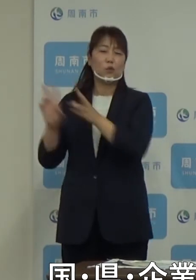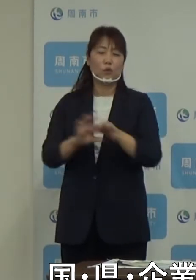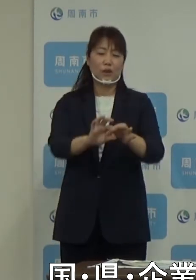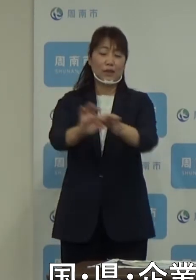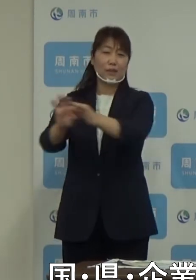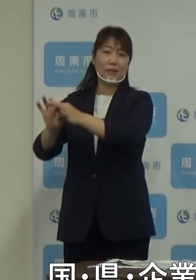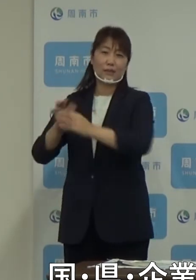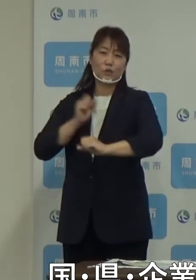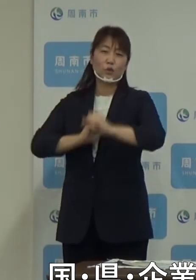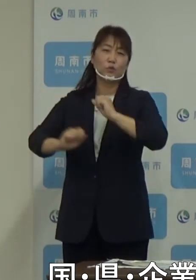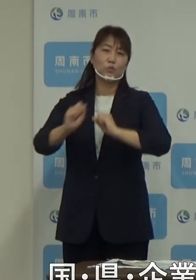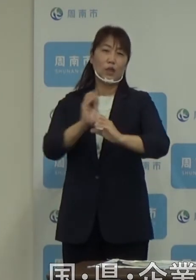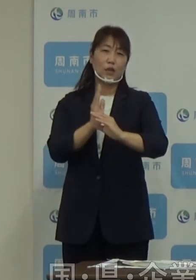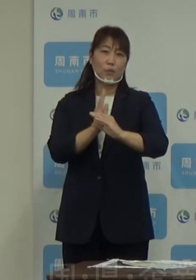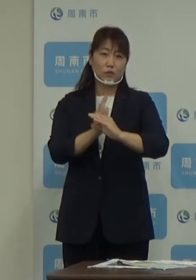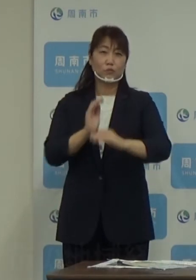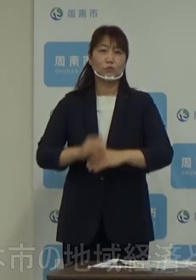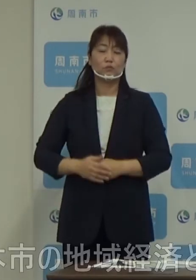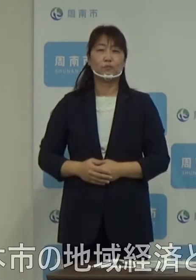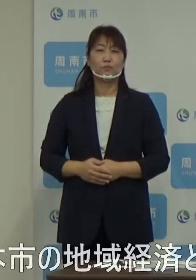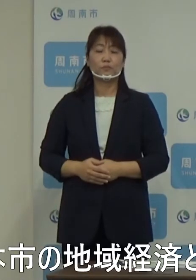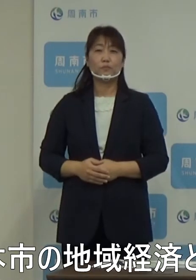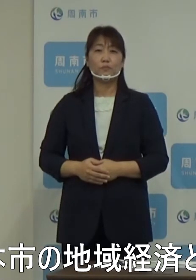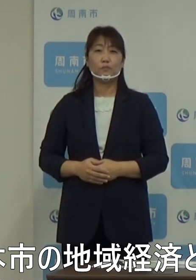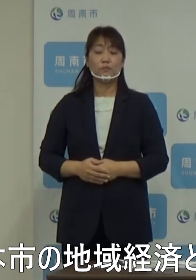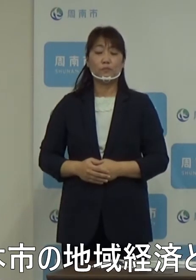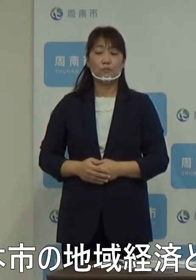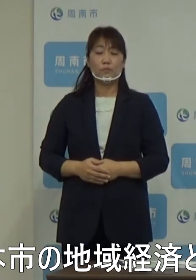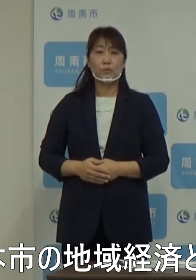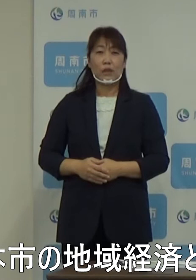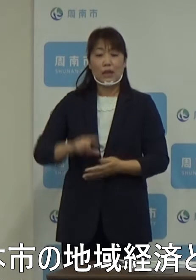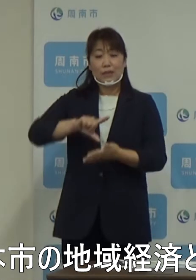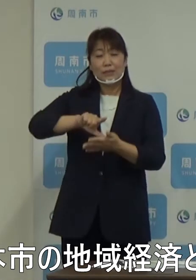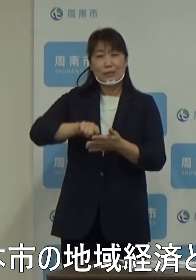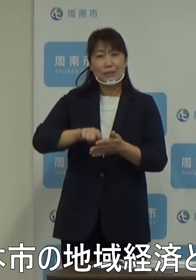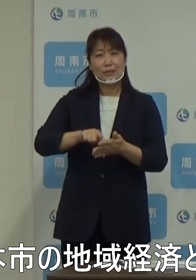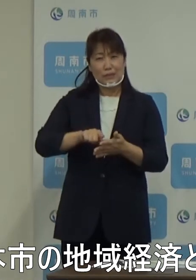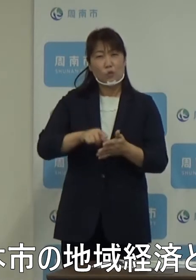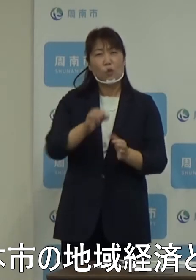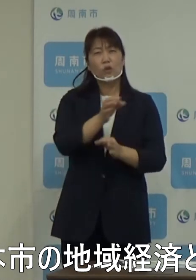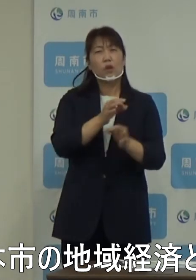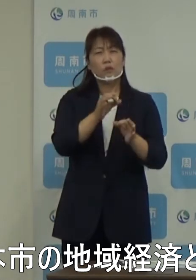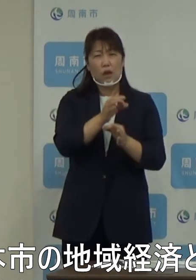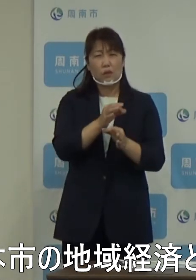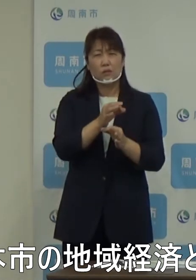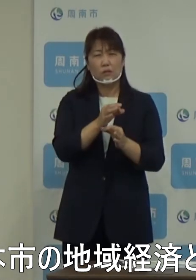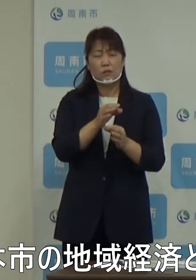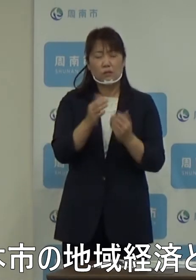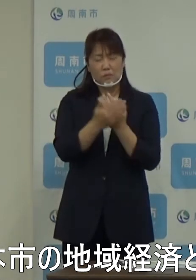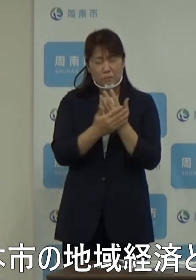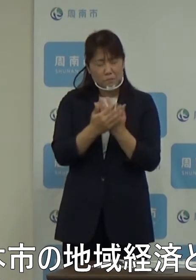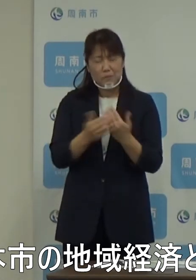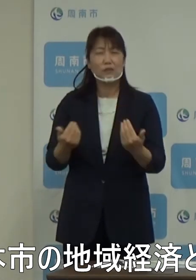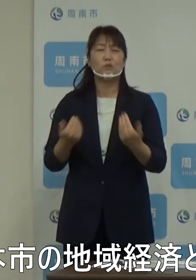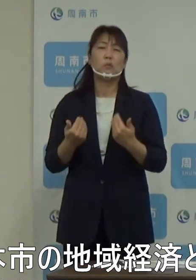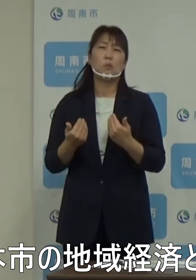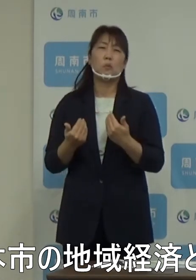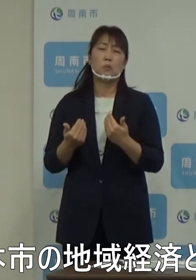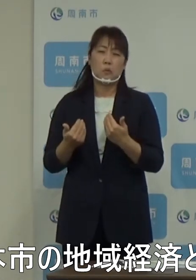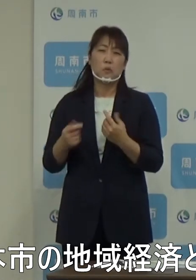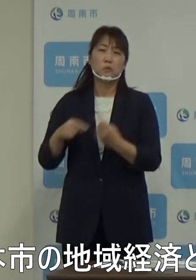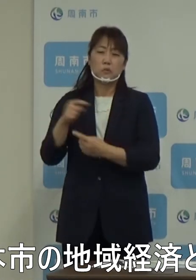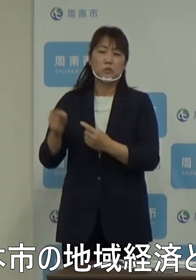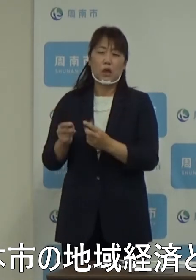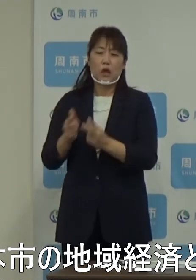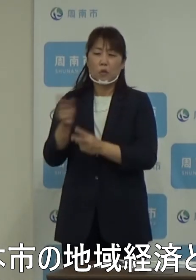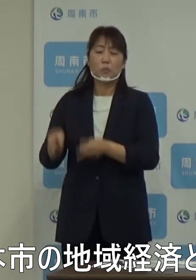携して取り組んでいるところです。本市の地域経済と雇用を支える周南コンビナートにおきましても